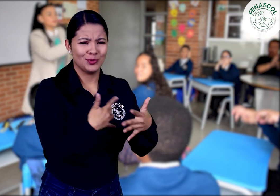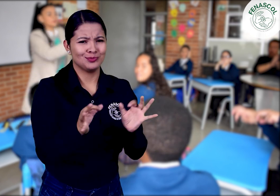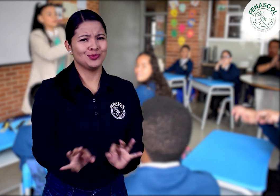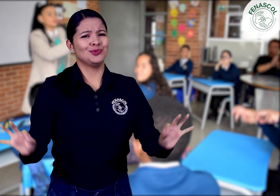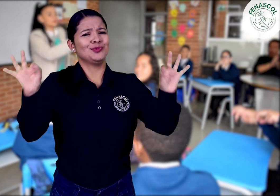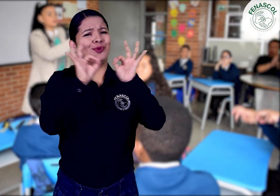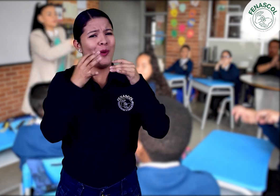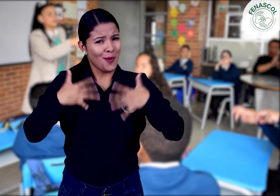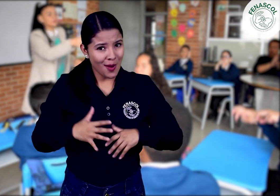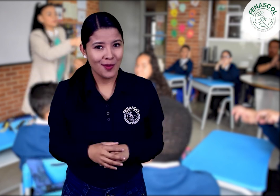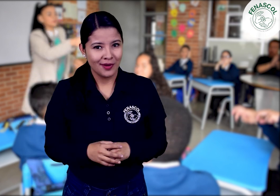todos ustedes